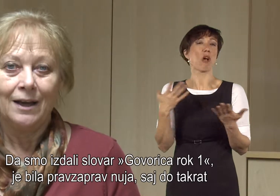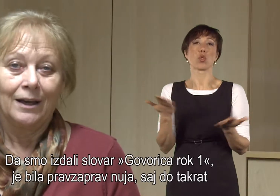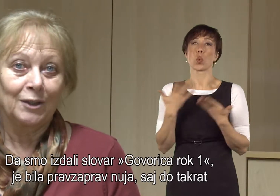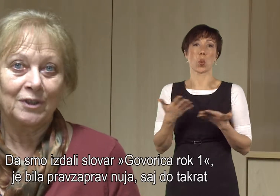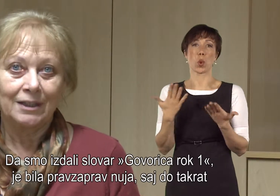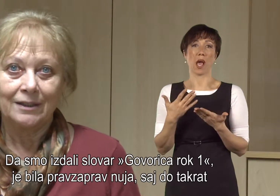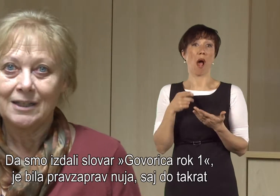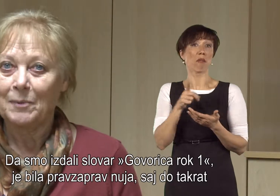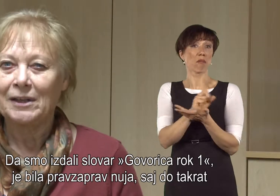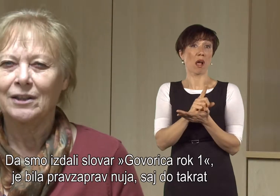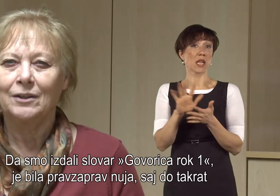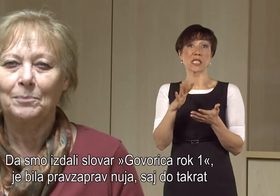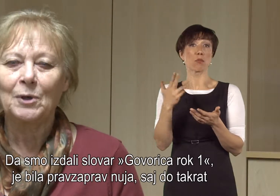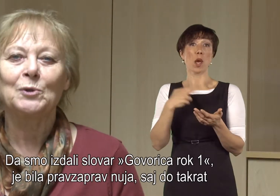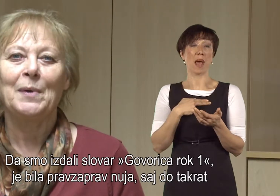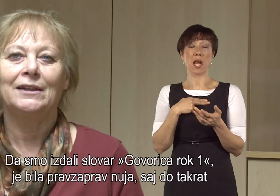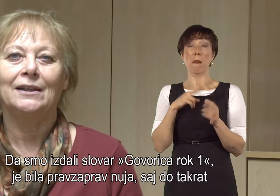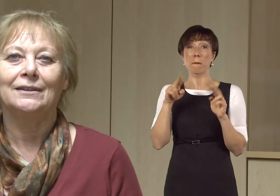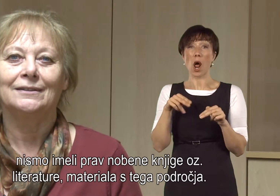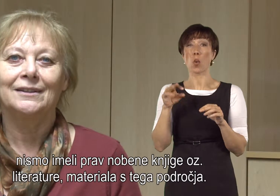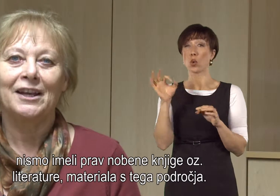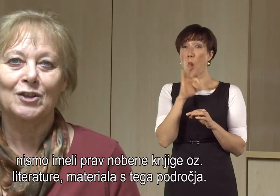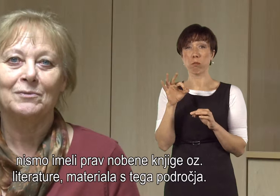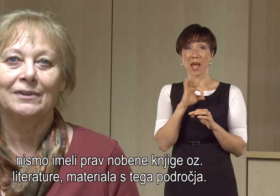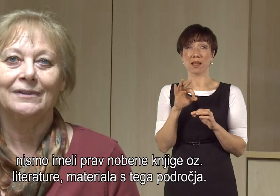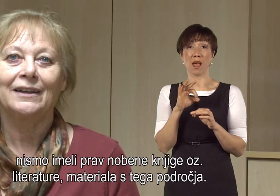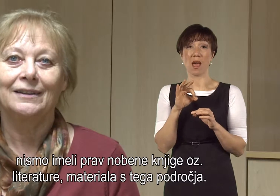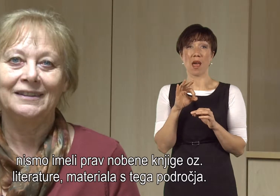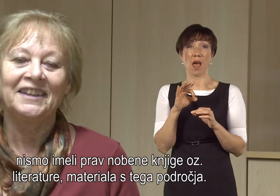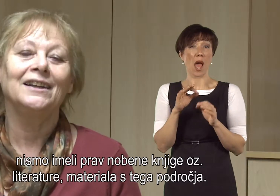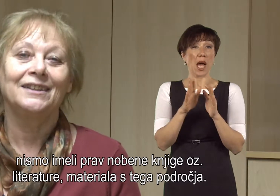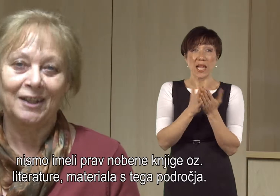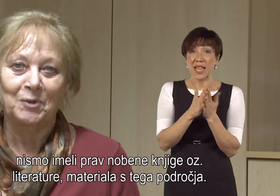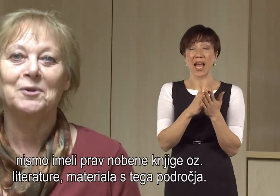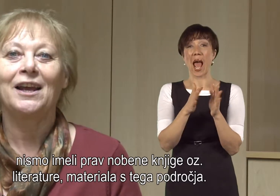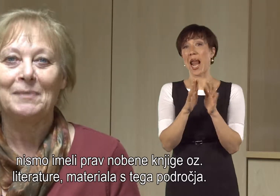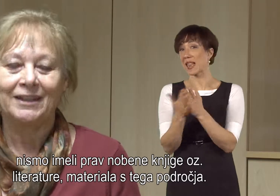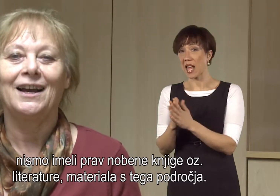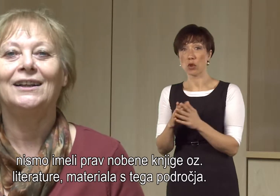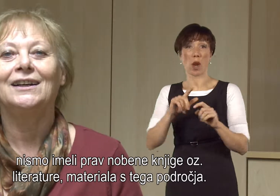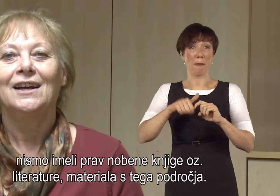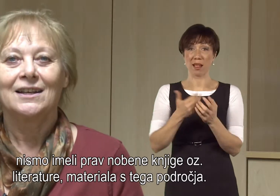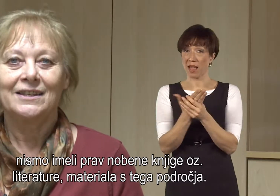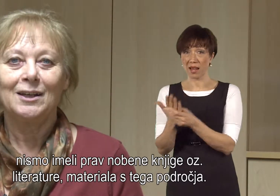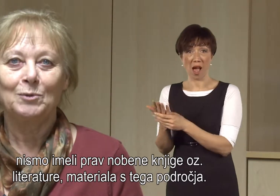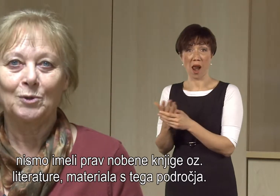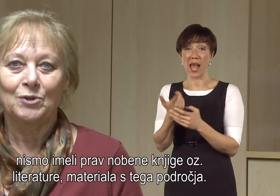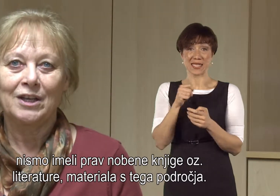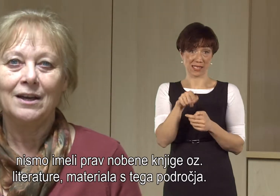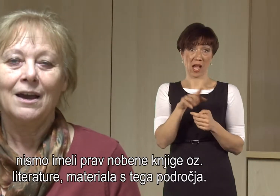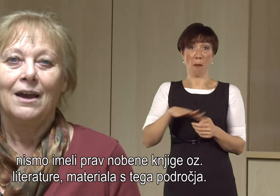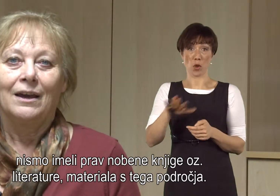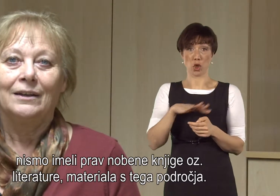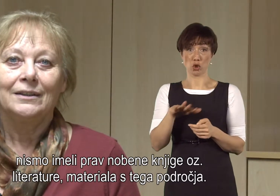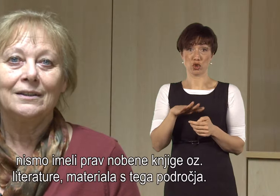nuja, ker do takrat nismo imeli prav nobene, da rečem, ne knjige, literature ali materijala z tega